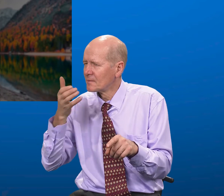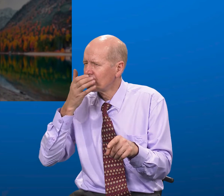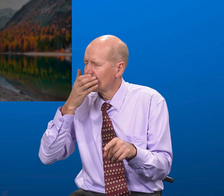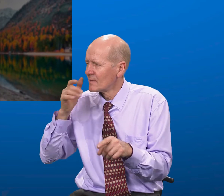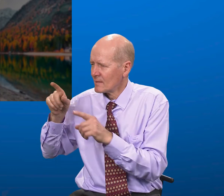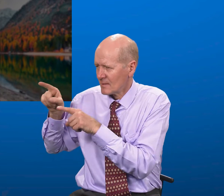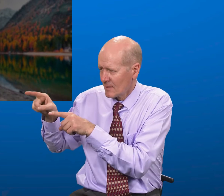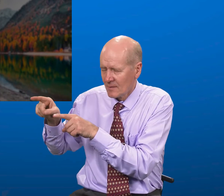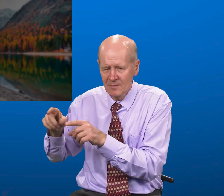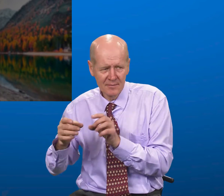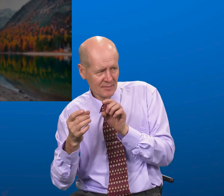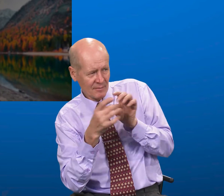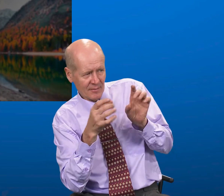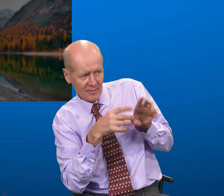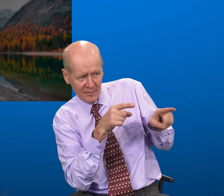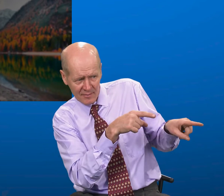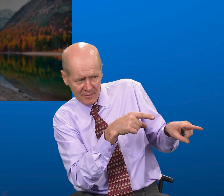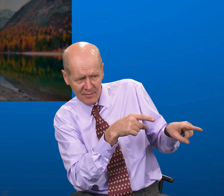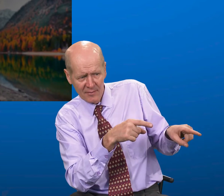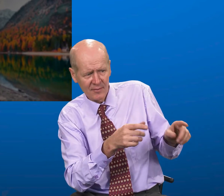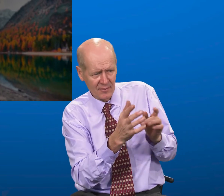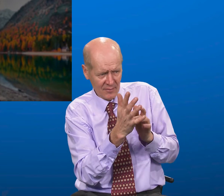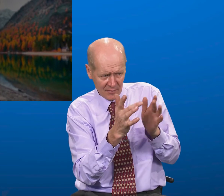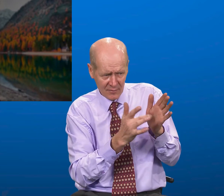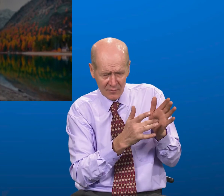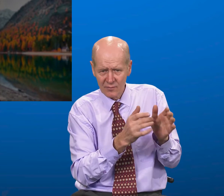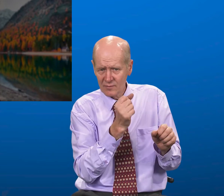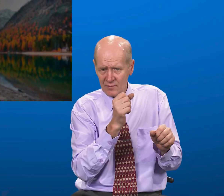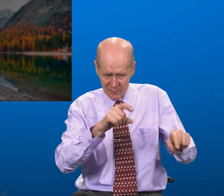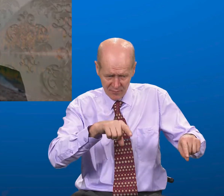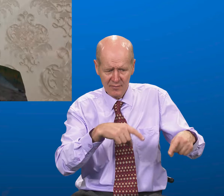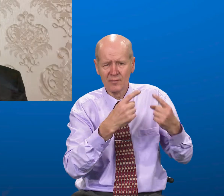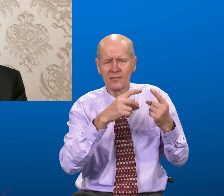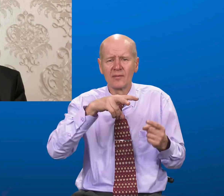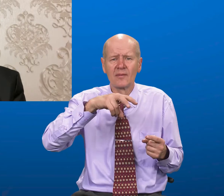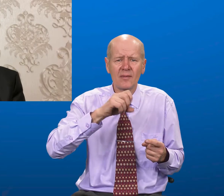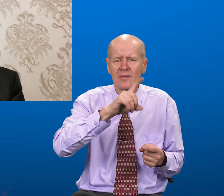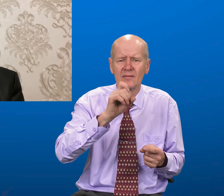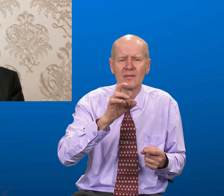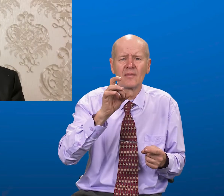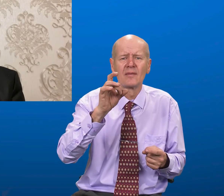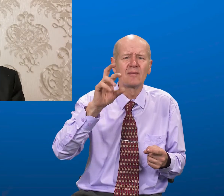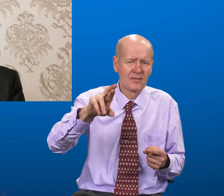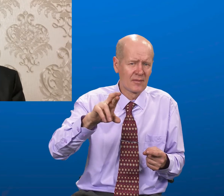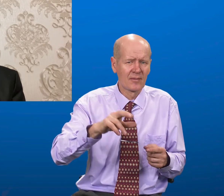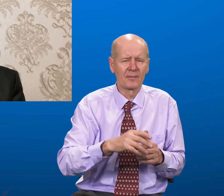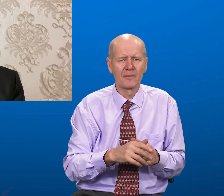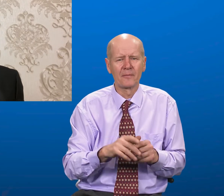них пошли к фарисеям и сказали им, что сделал Иисус». Можно